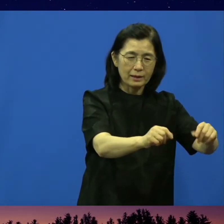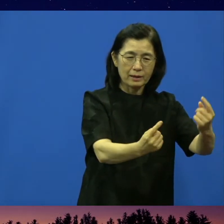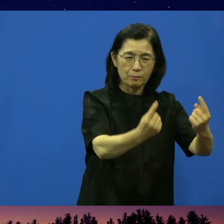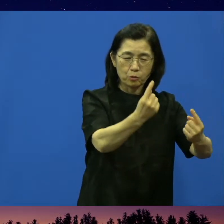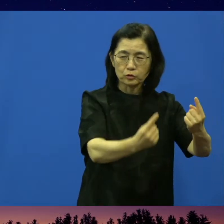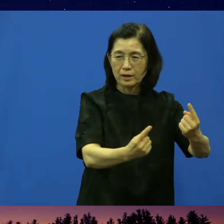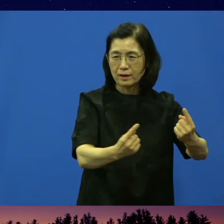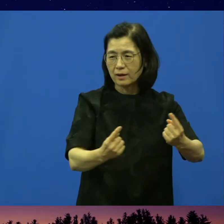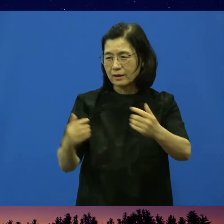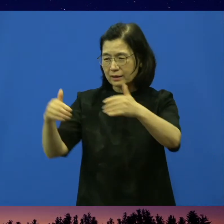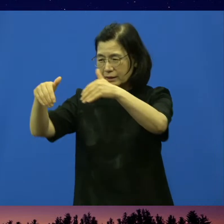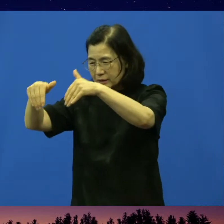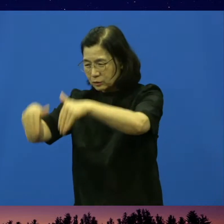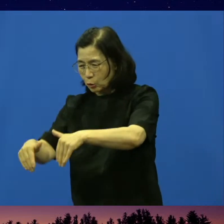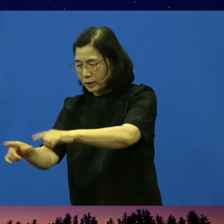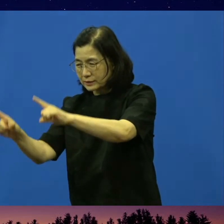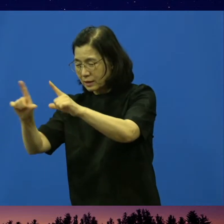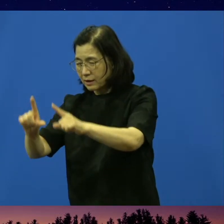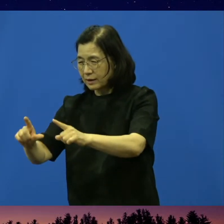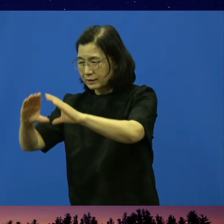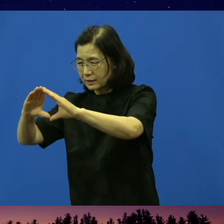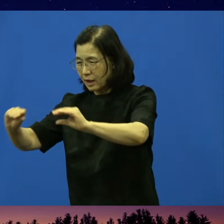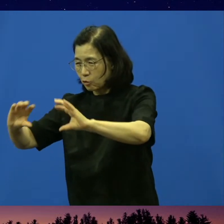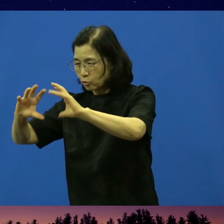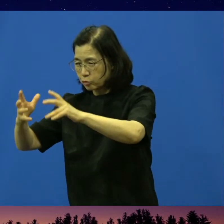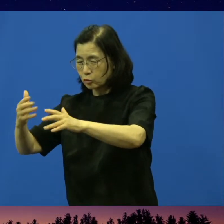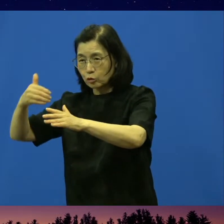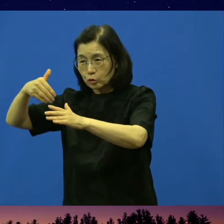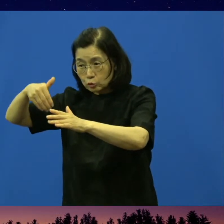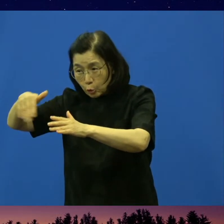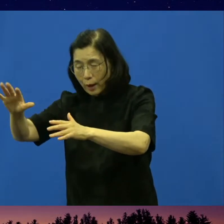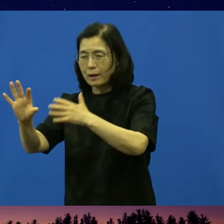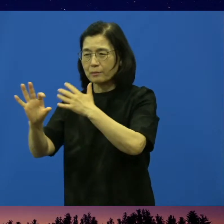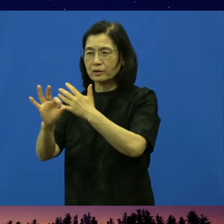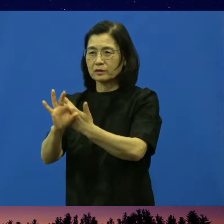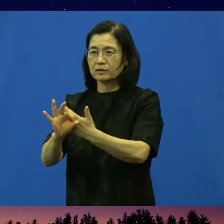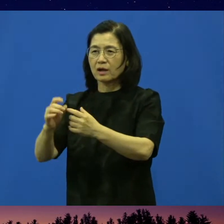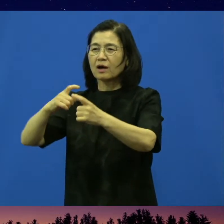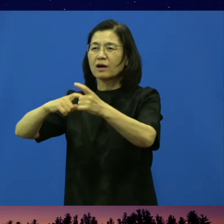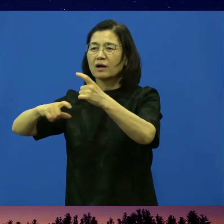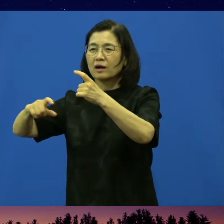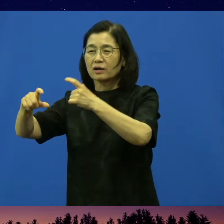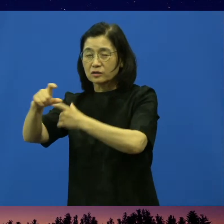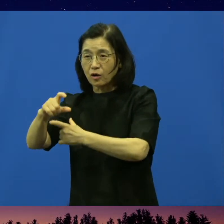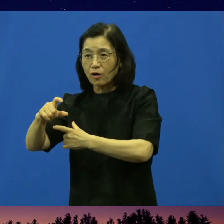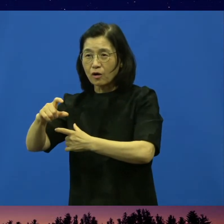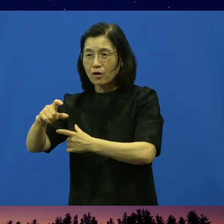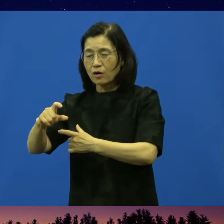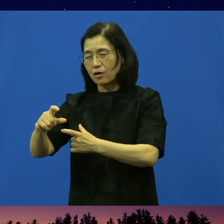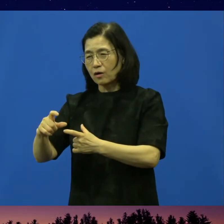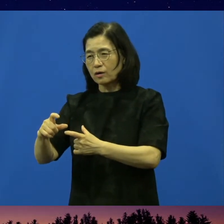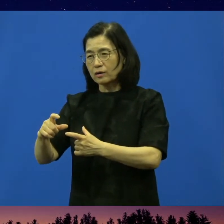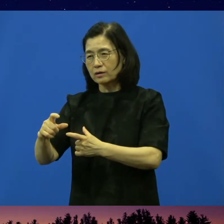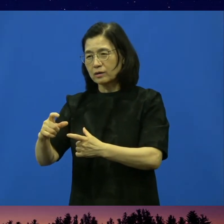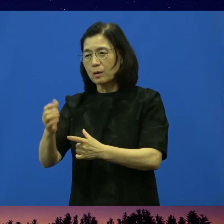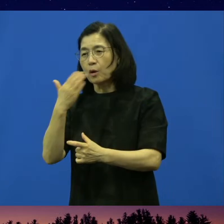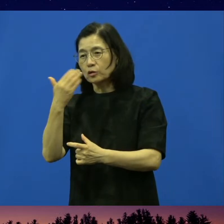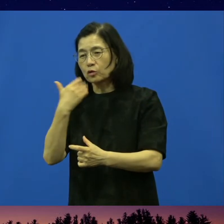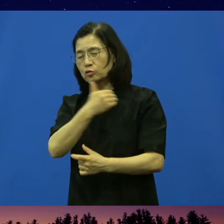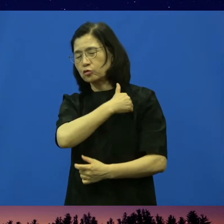오산이에요, 착각이에요. 그건 선명한 게 아니에요. 애국은 선명한 게 아니에요. 선명한 것은 오직 하나님만.